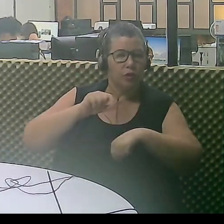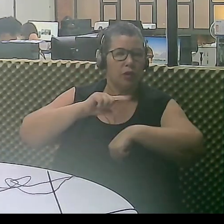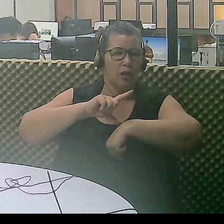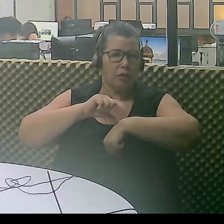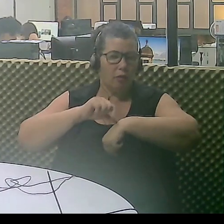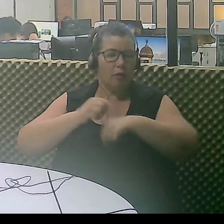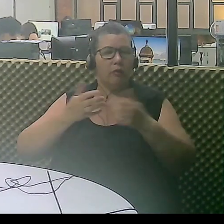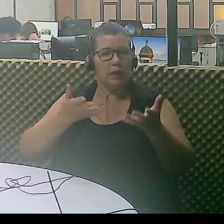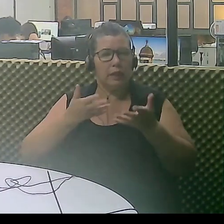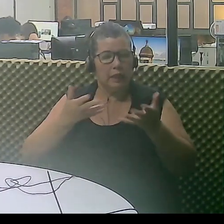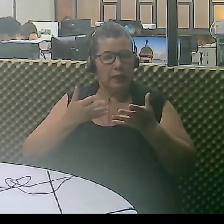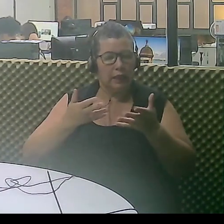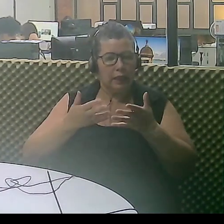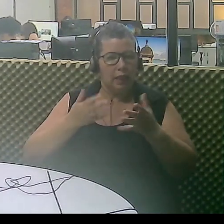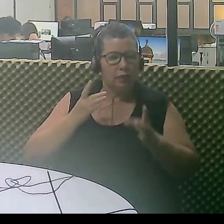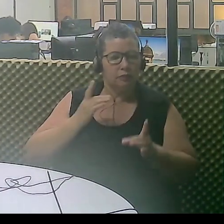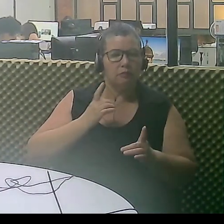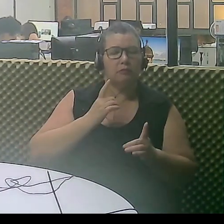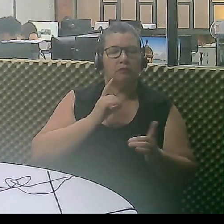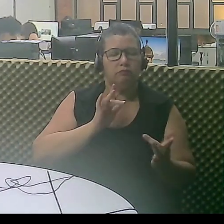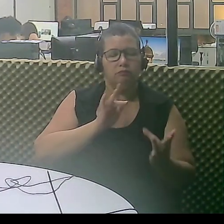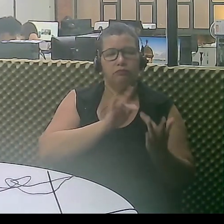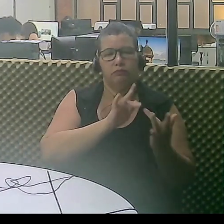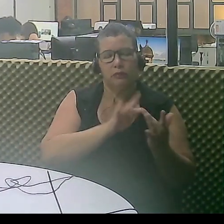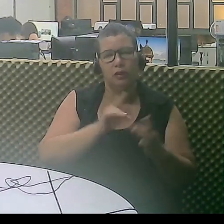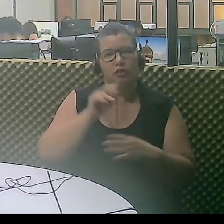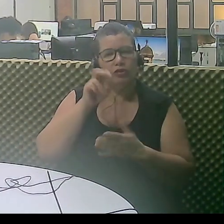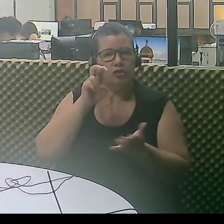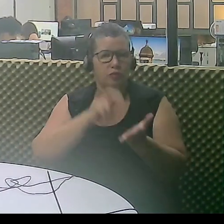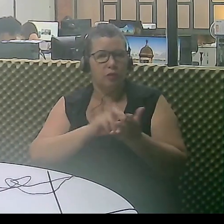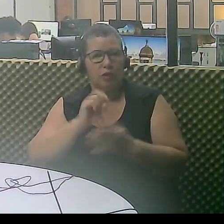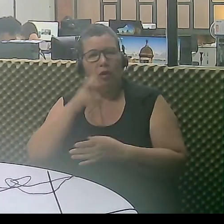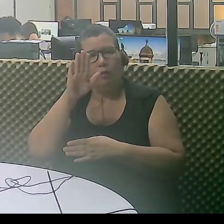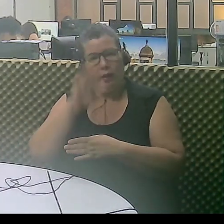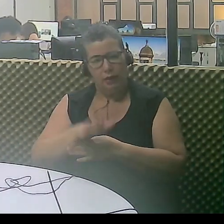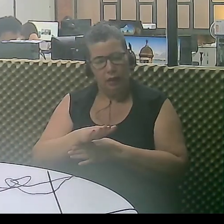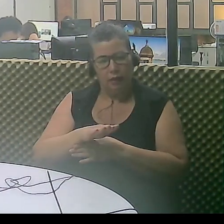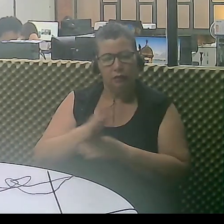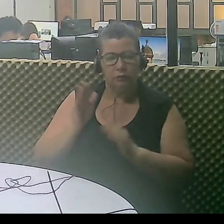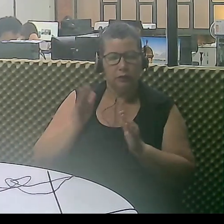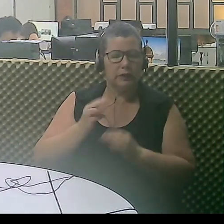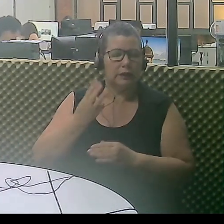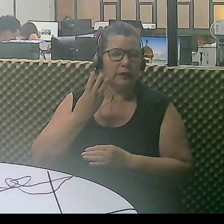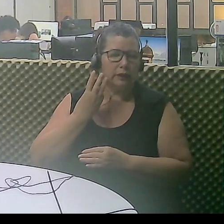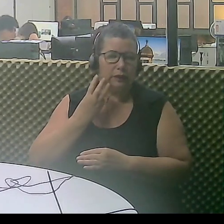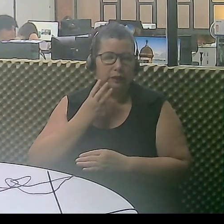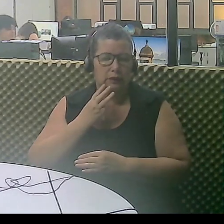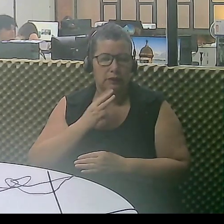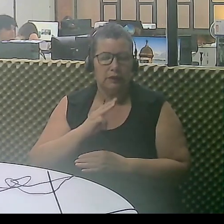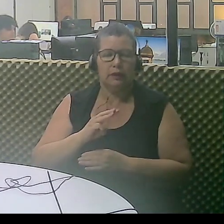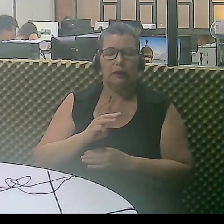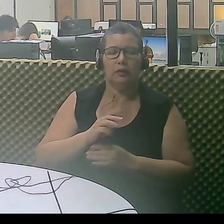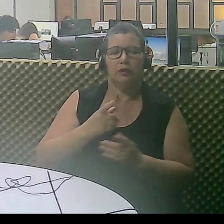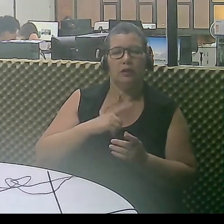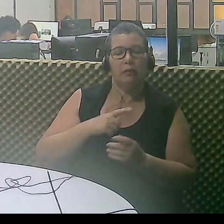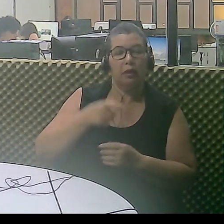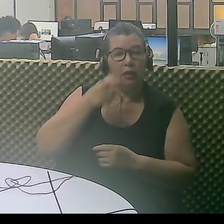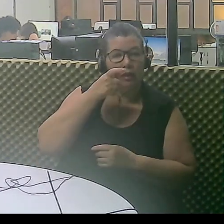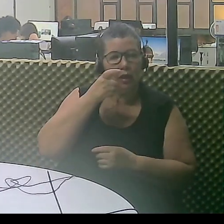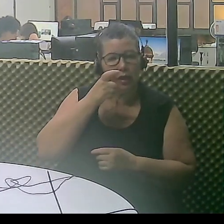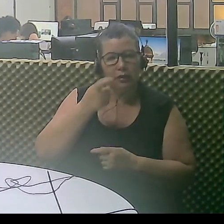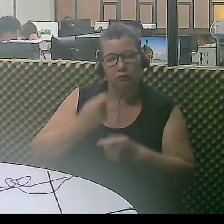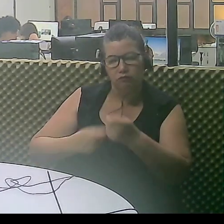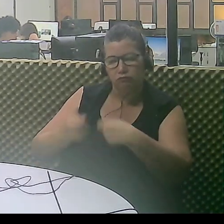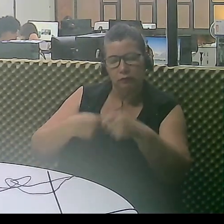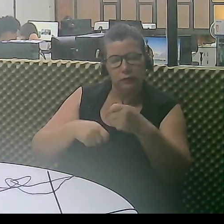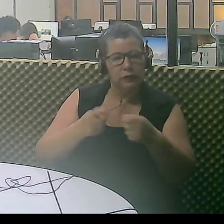ser atendido, se manhã ou tarde, em qualquer um dos três dias. Além disso, pode definir o interesse em negociar